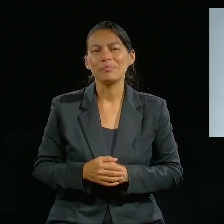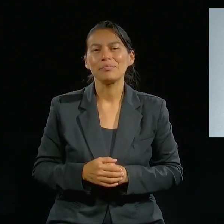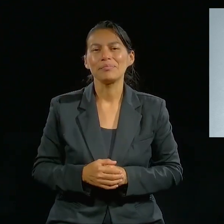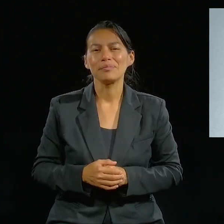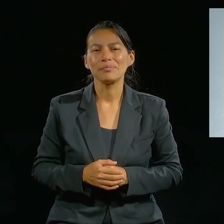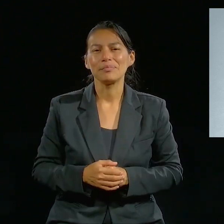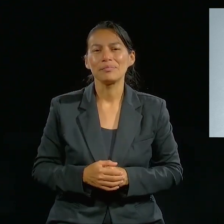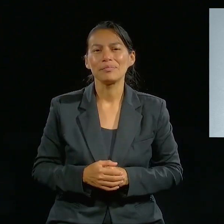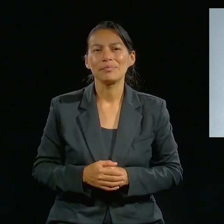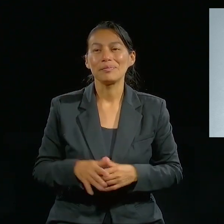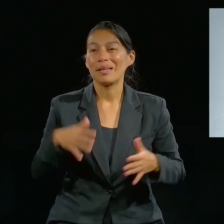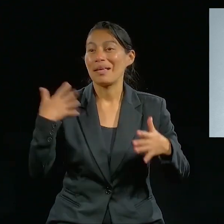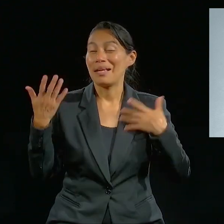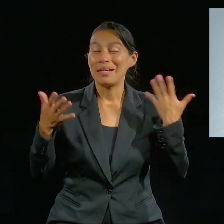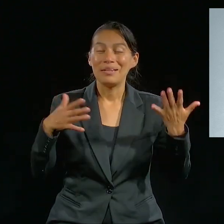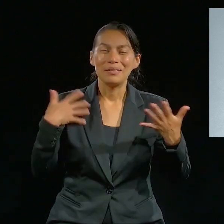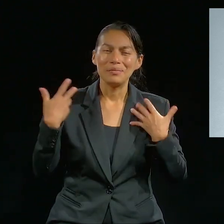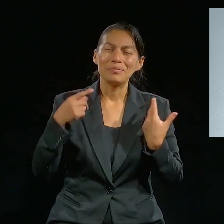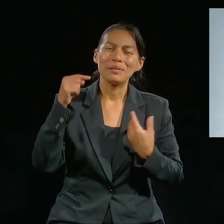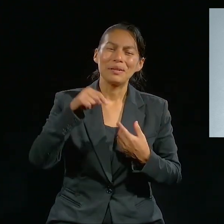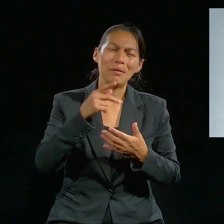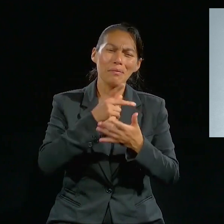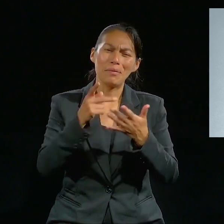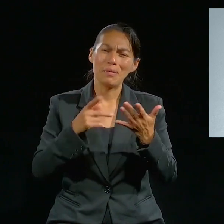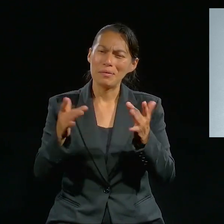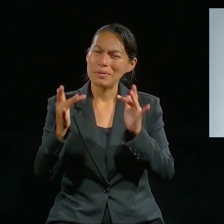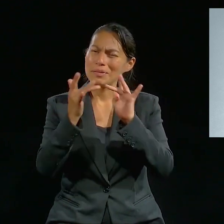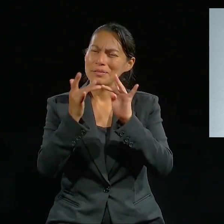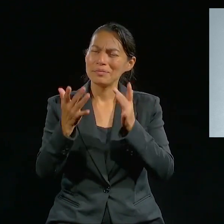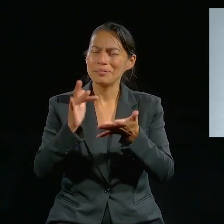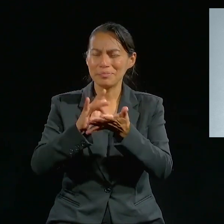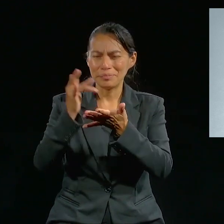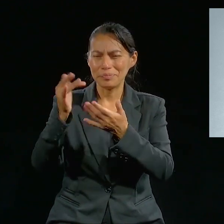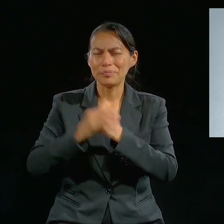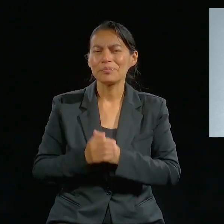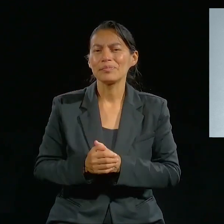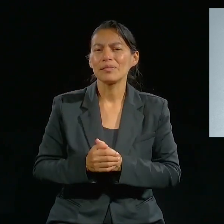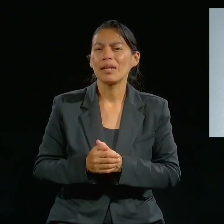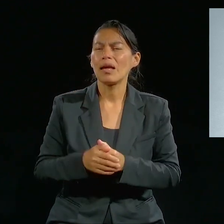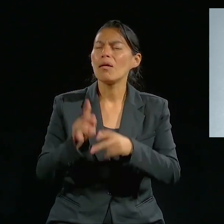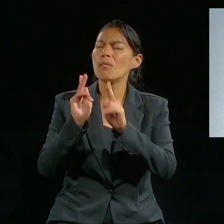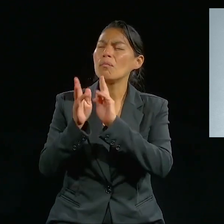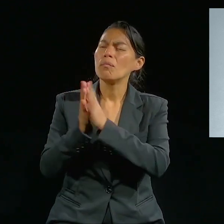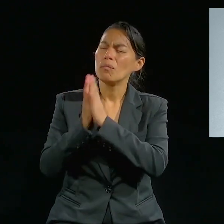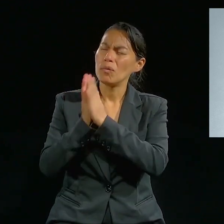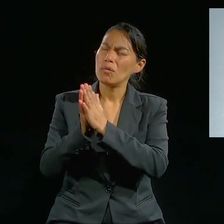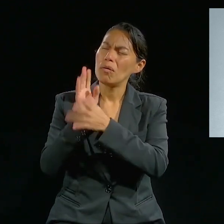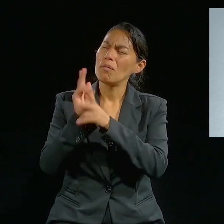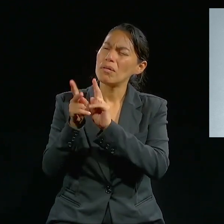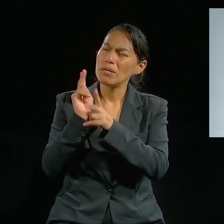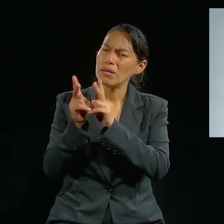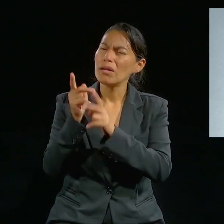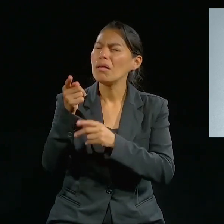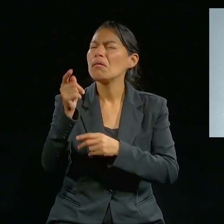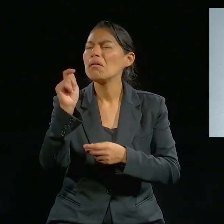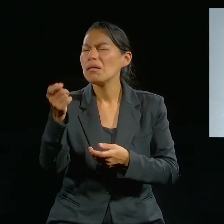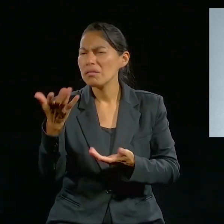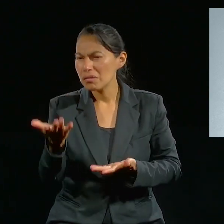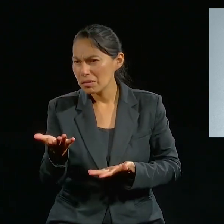día de hoy. Qué alegría tenerte en el programa. Cuéntanos algo de ti, algo de